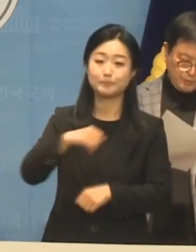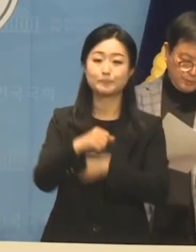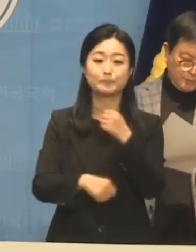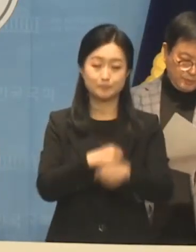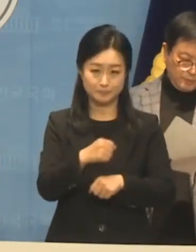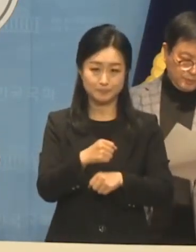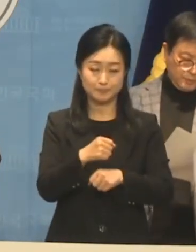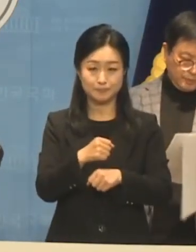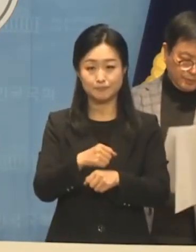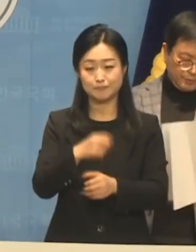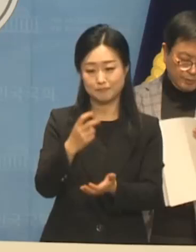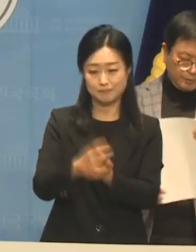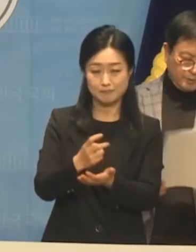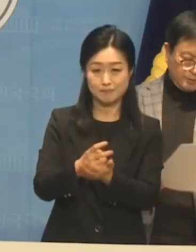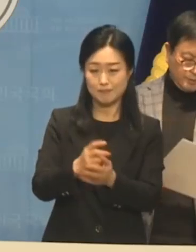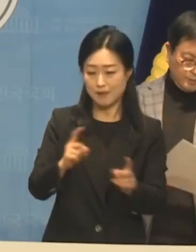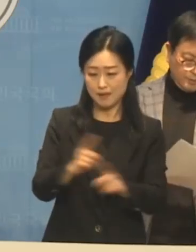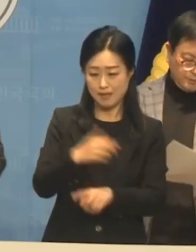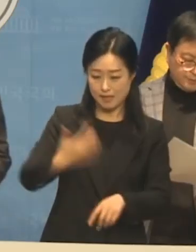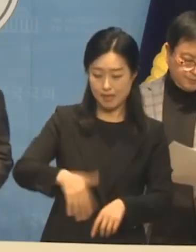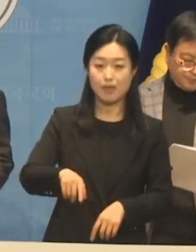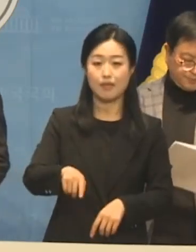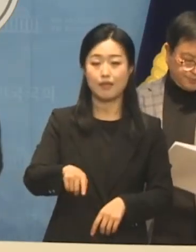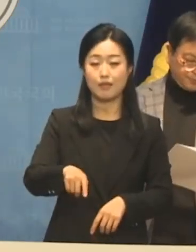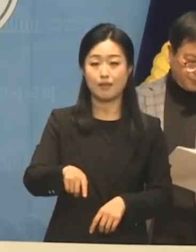규정을 적용하고 있습니다.